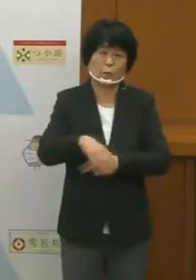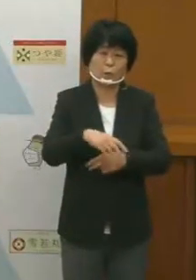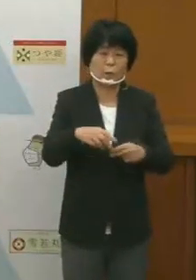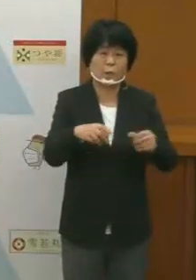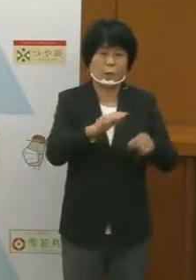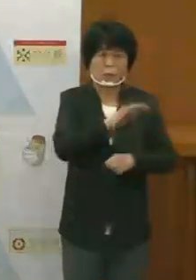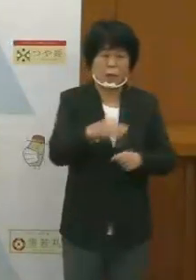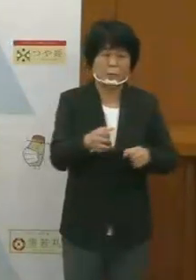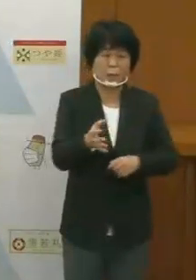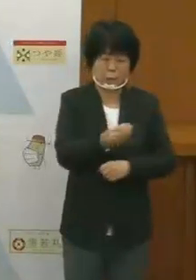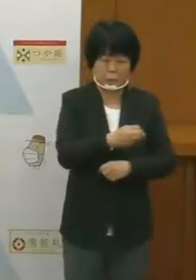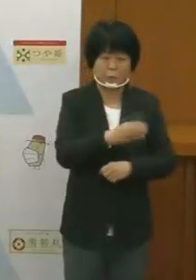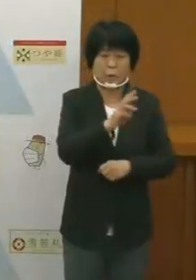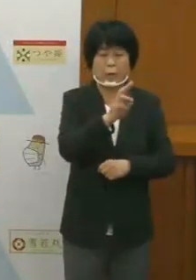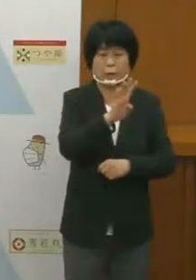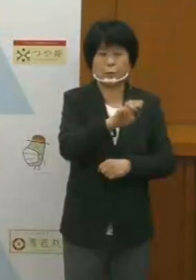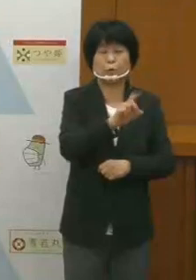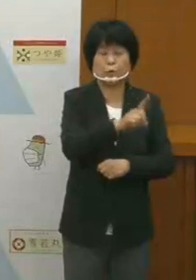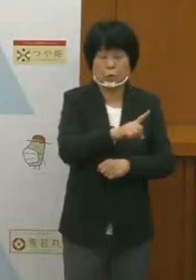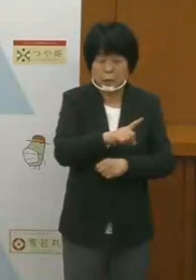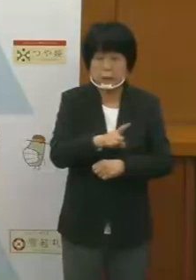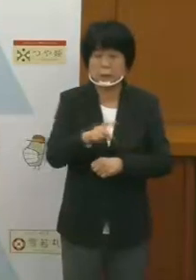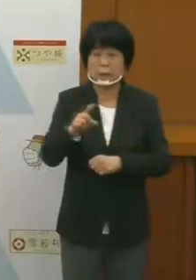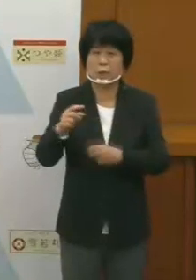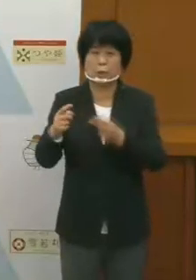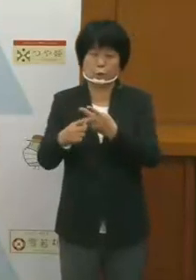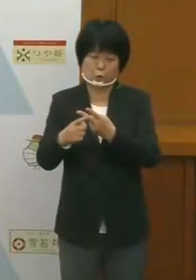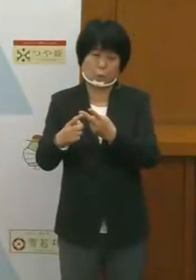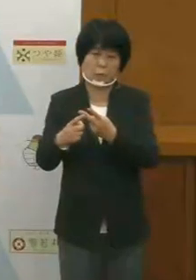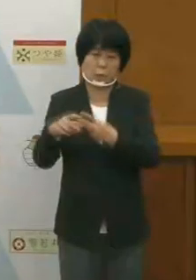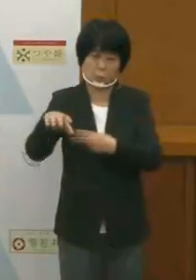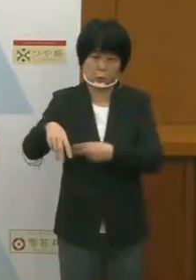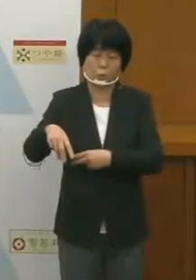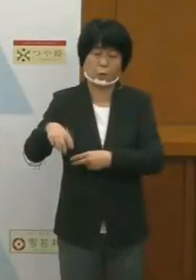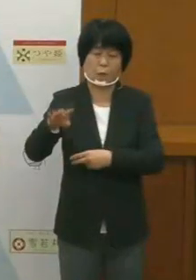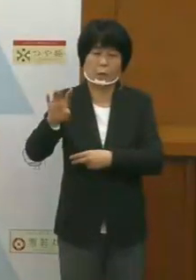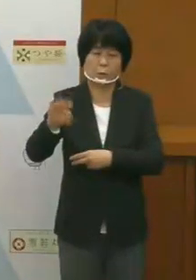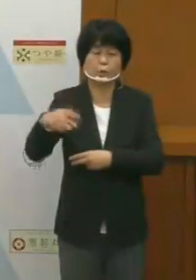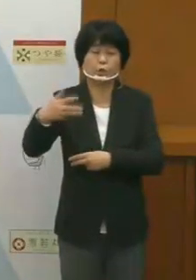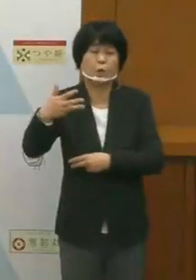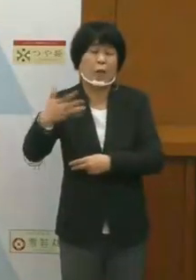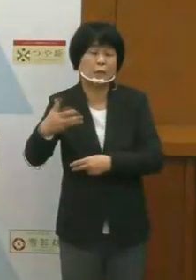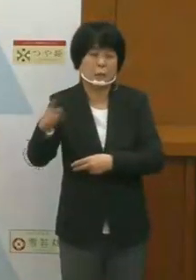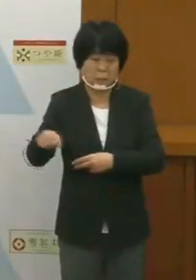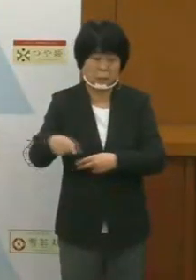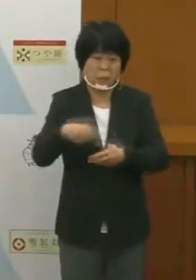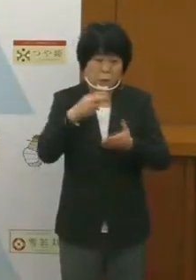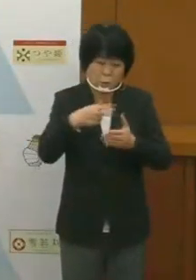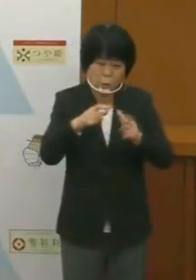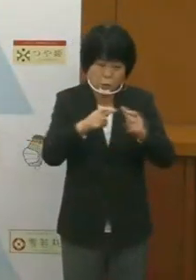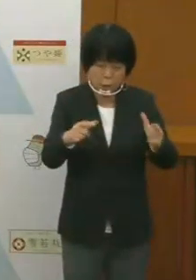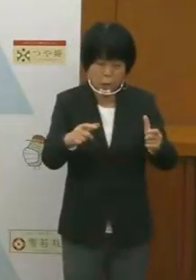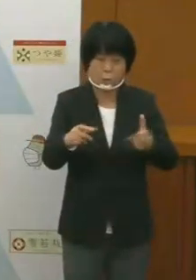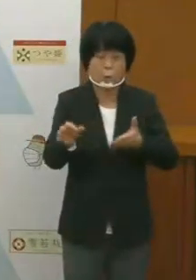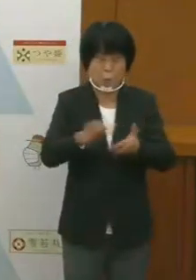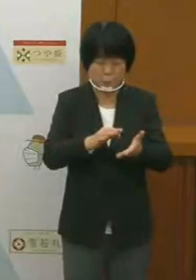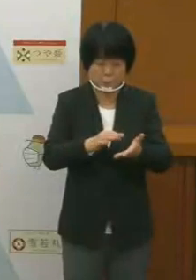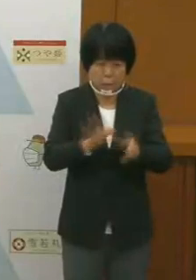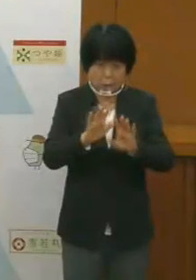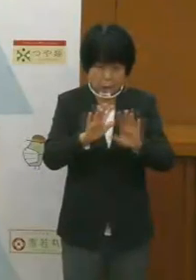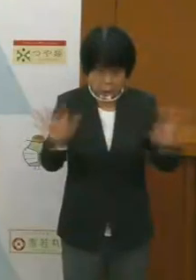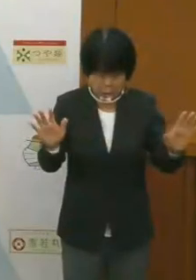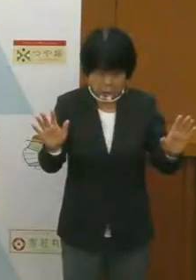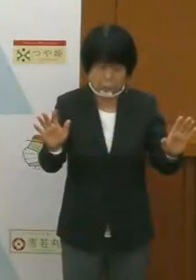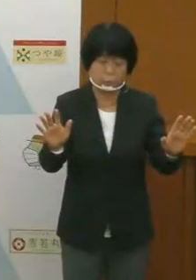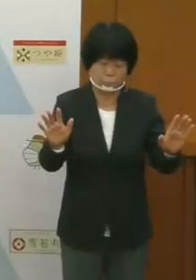41店舗ございます。それから一部の郵便局48郵便局で、食事券の販売が開始される